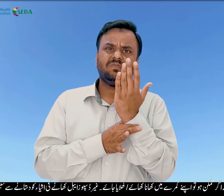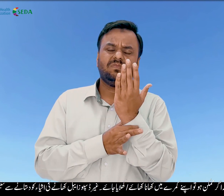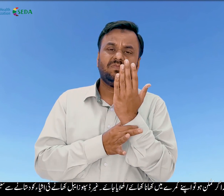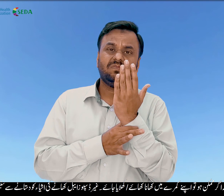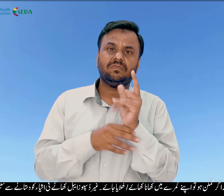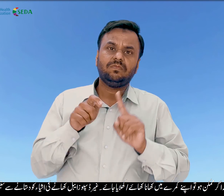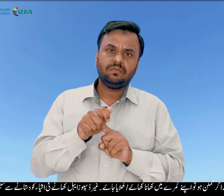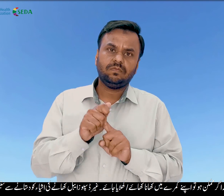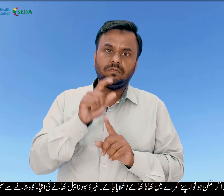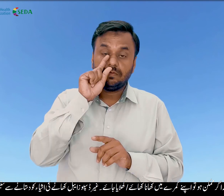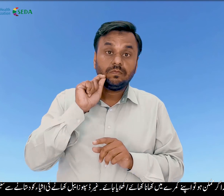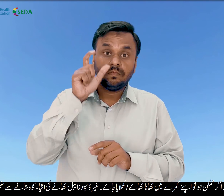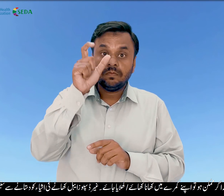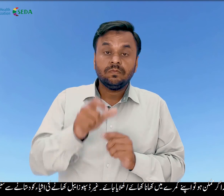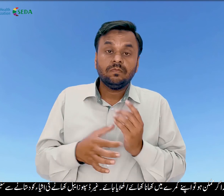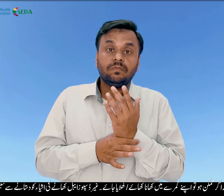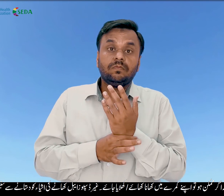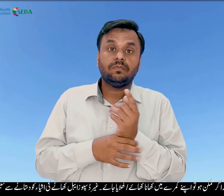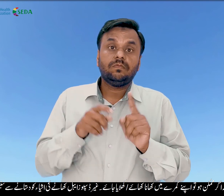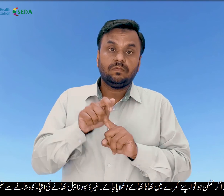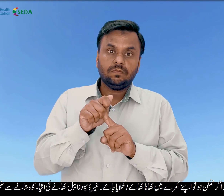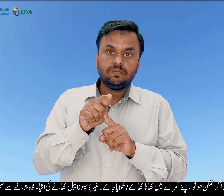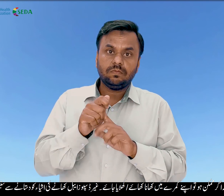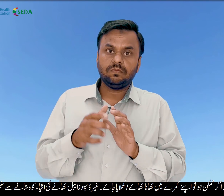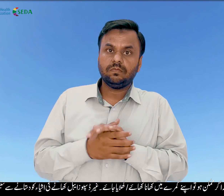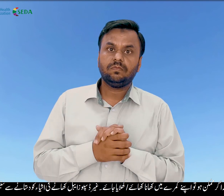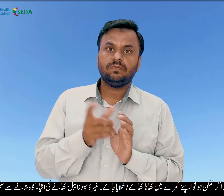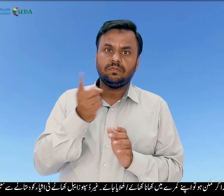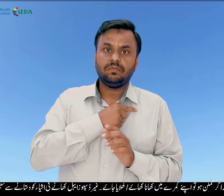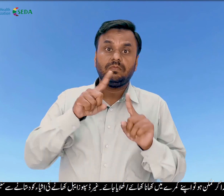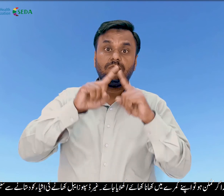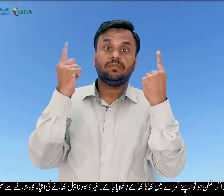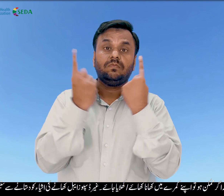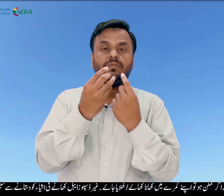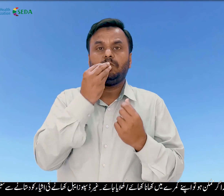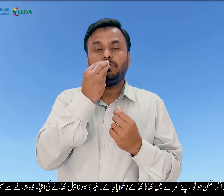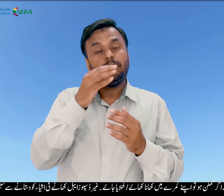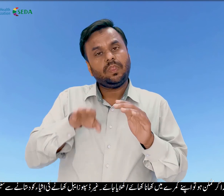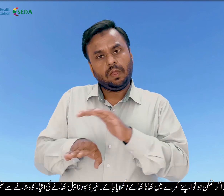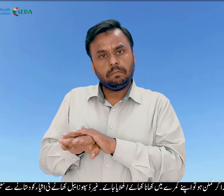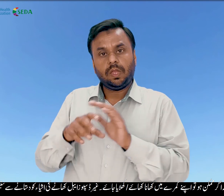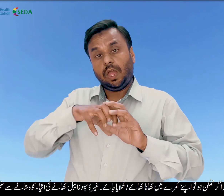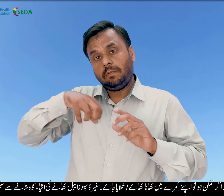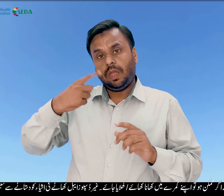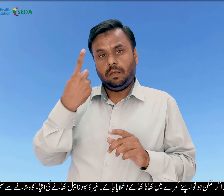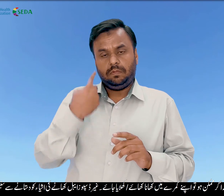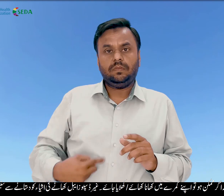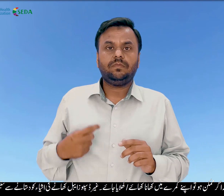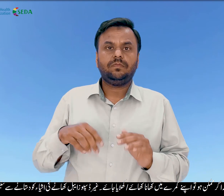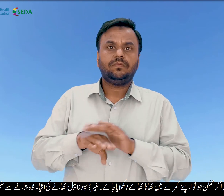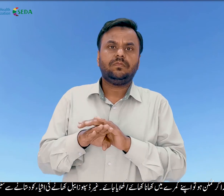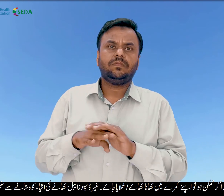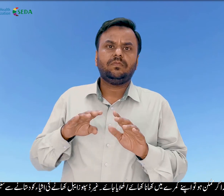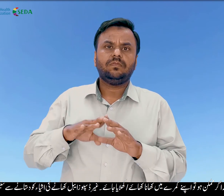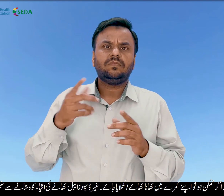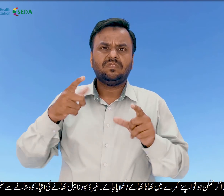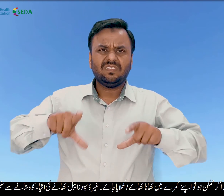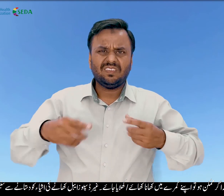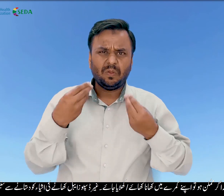بیمار شخص کو چاہیے کہ اگر ممکن ہو تو اپنے کمرے میں کھانا کھائے۔ غیر